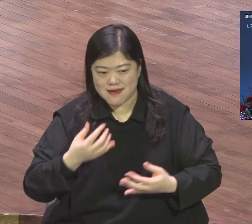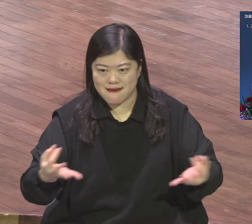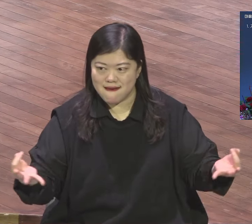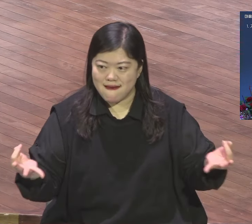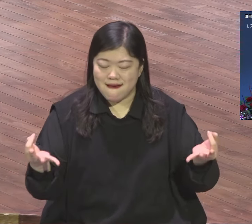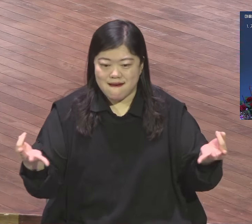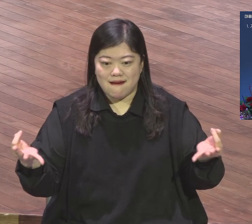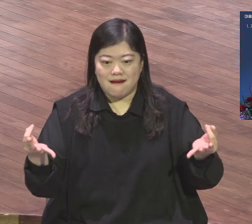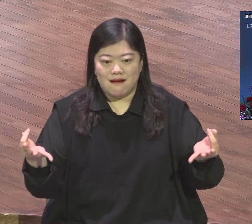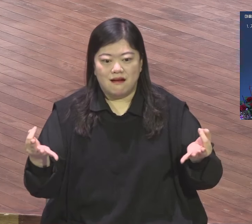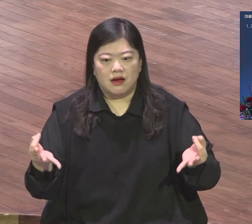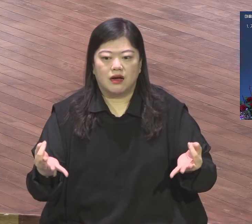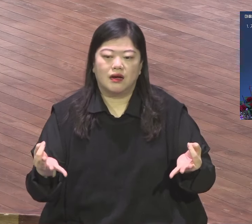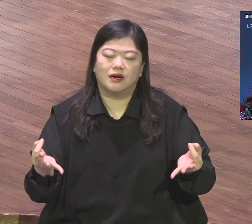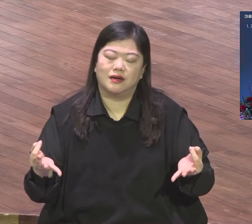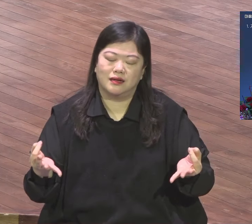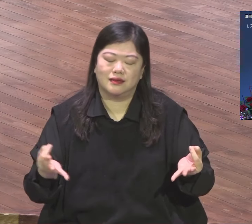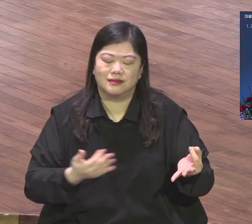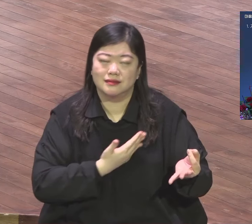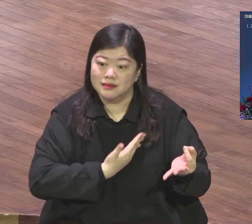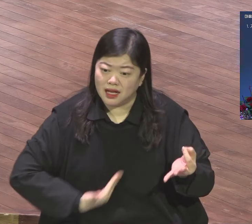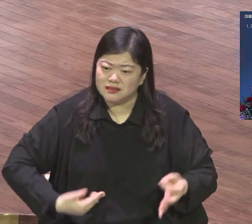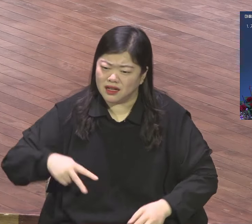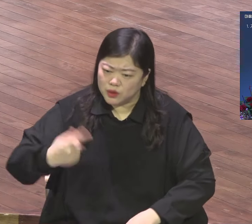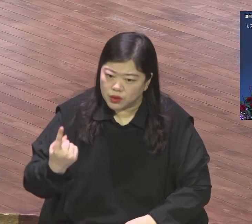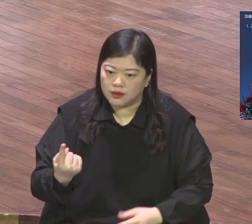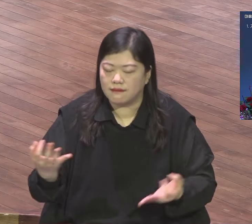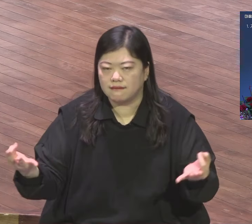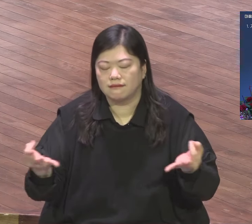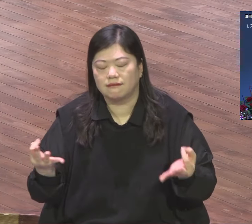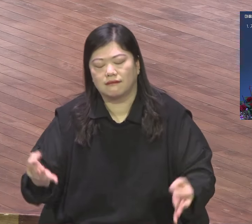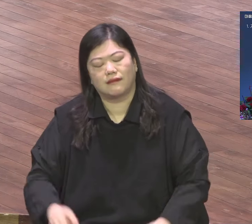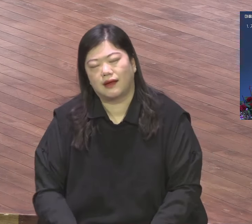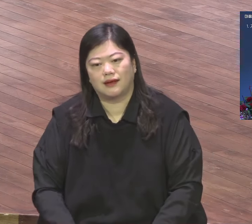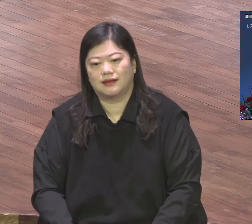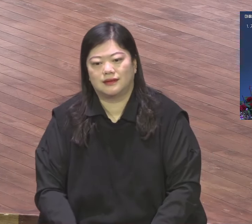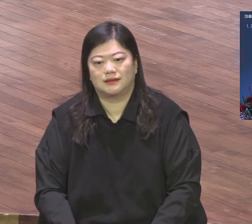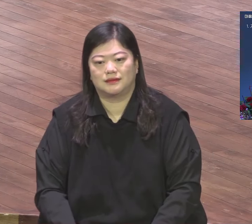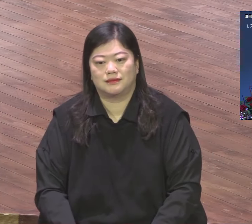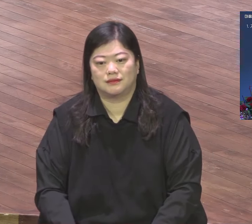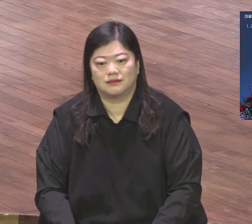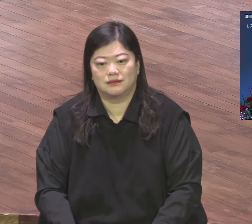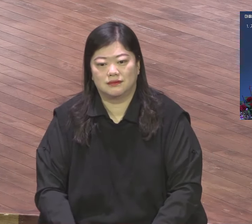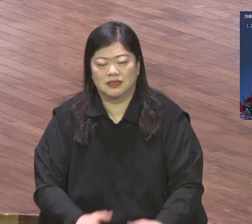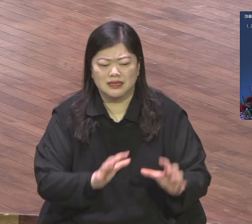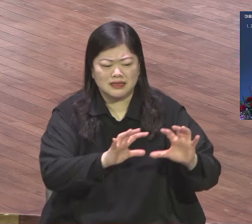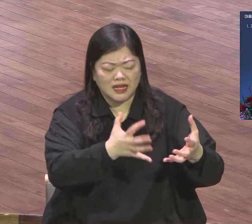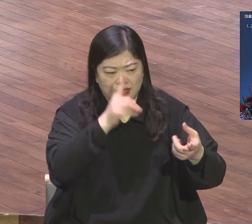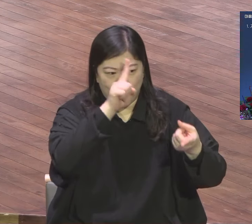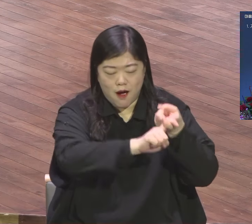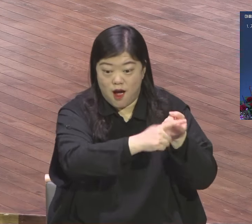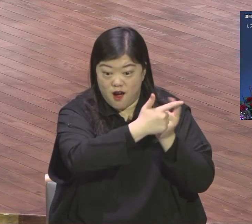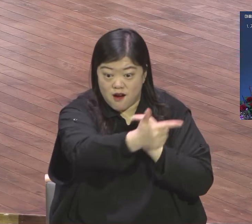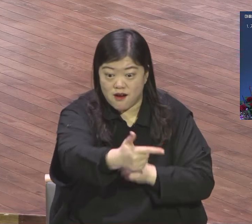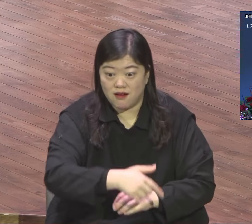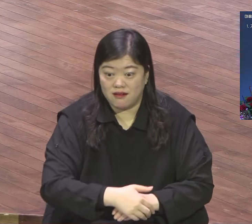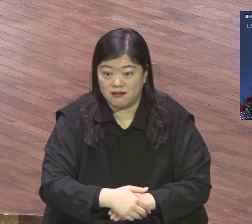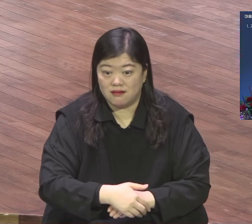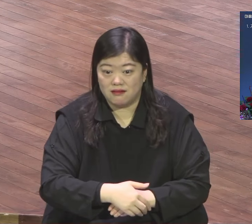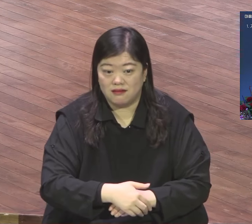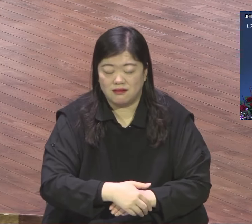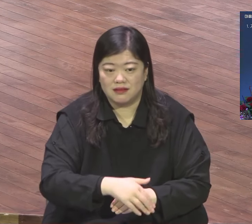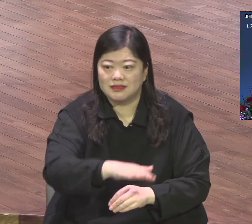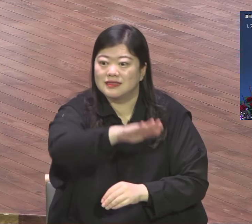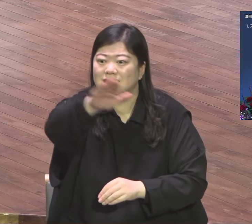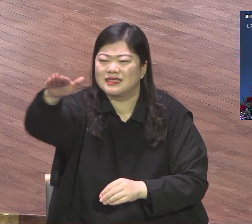땅의 것. 눈에 보이는 세상의 서러운 것. 여기밖에 관심이 없어. 오늘날 교회 다니는 모든